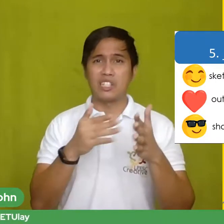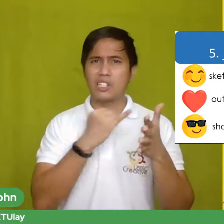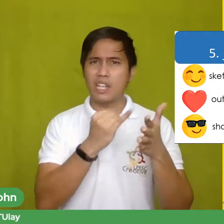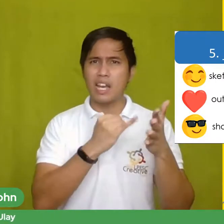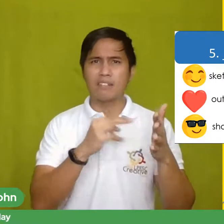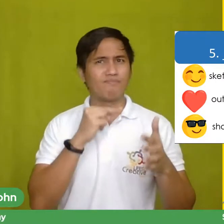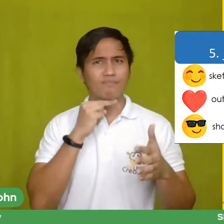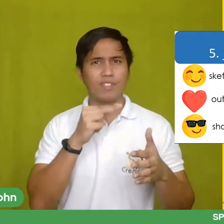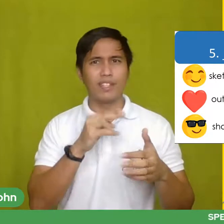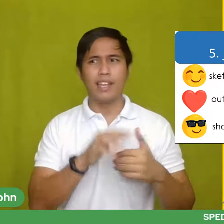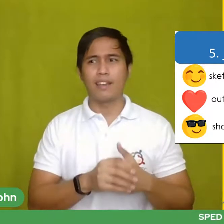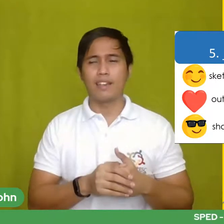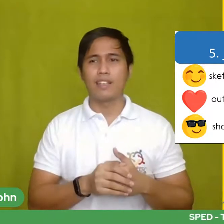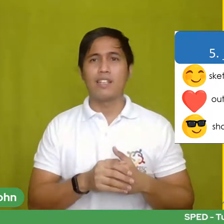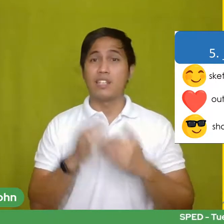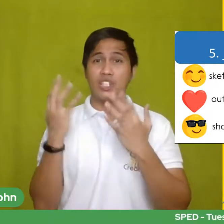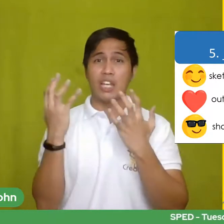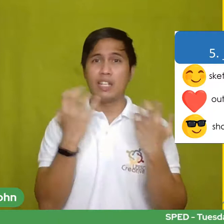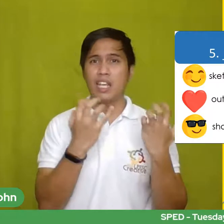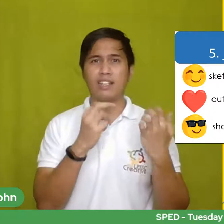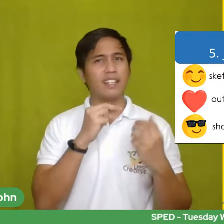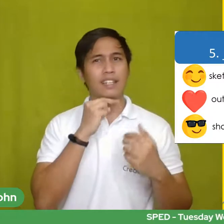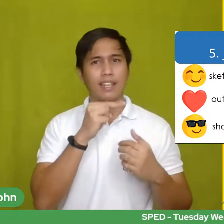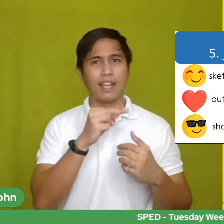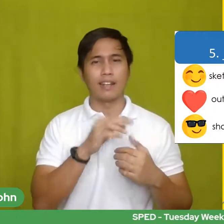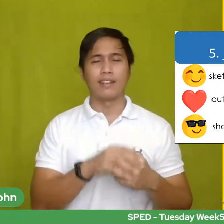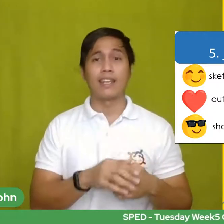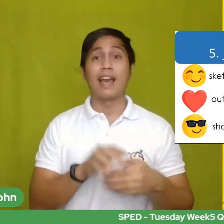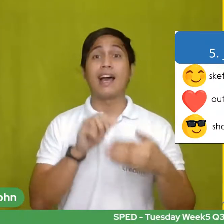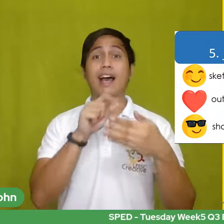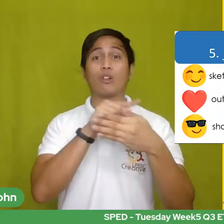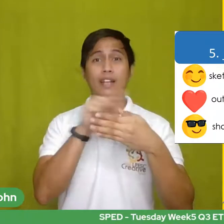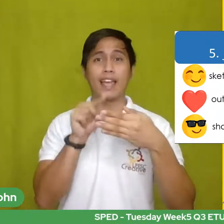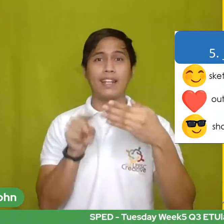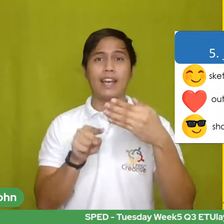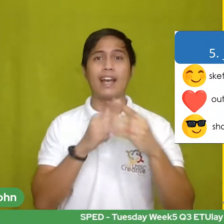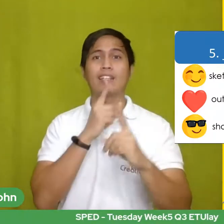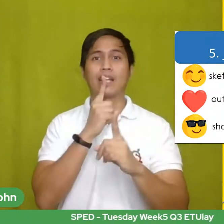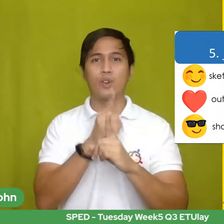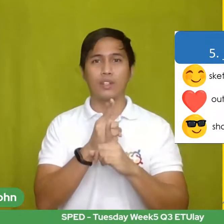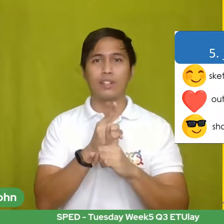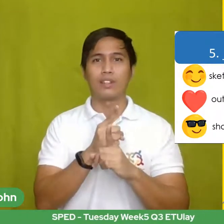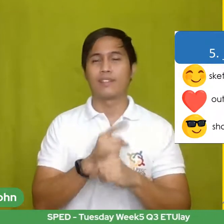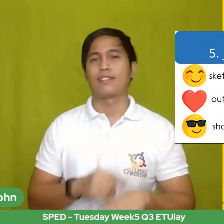sketching siya. Hindi. Shading, hindi rin. Kaya outlining ang sagot.